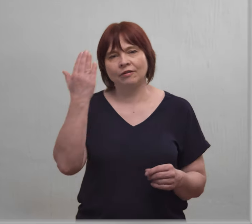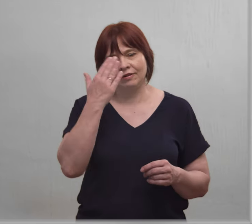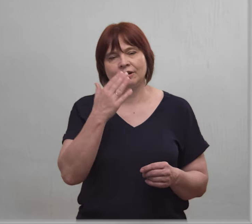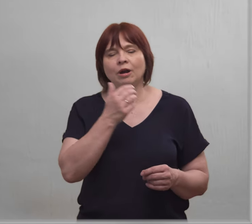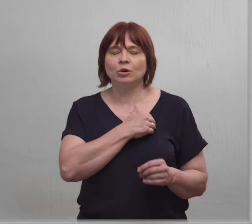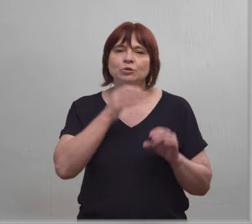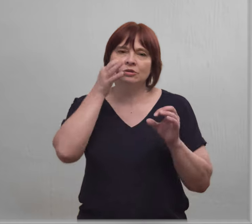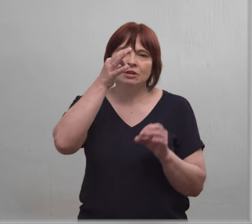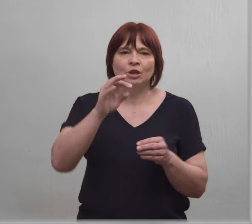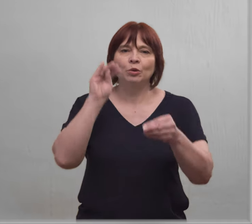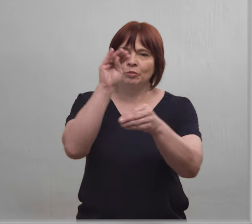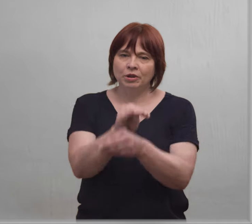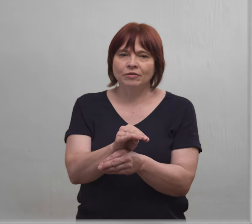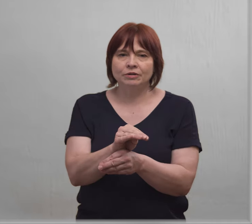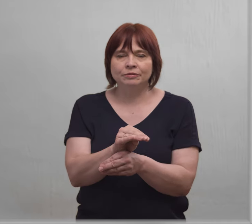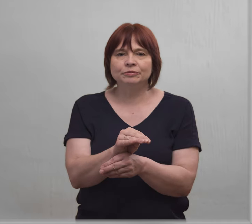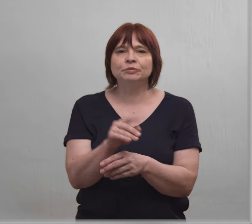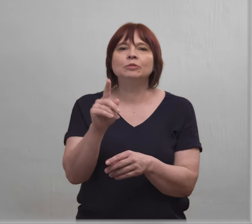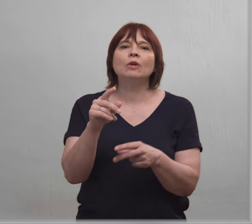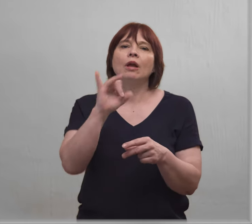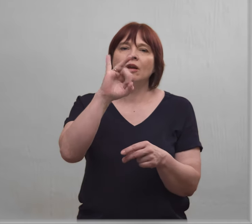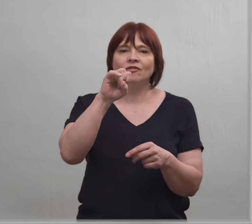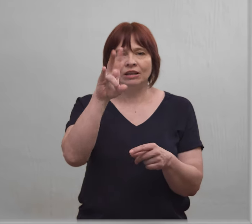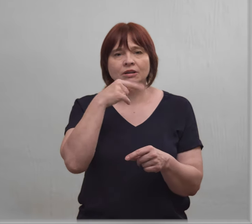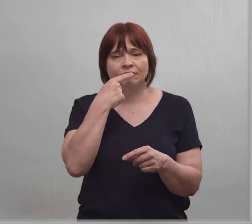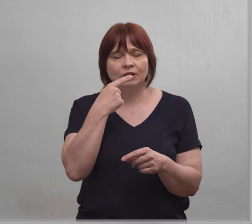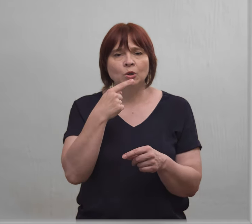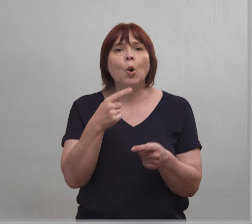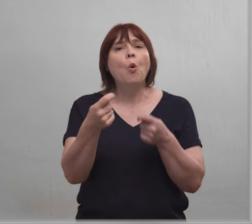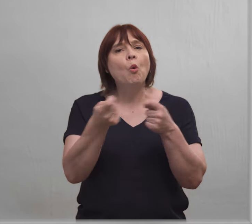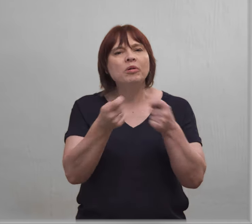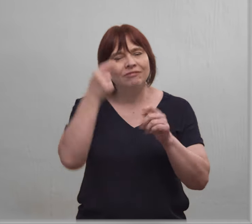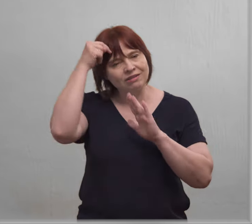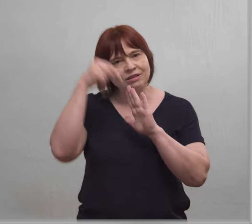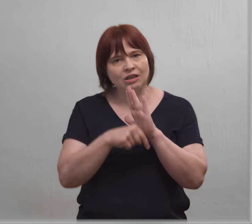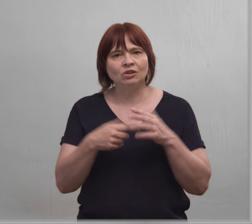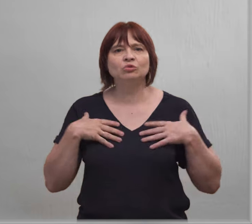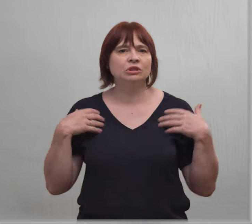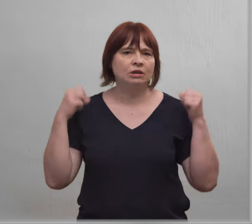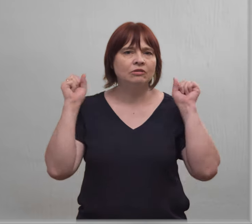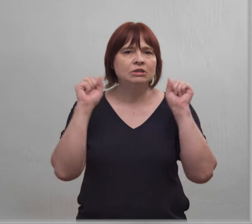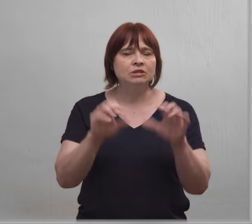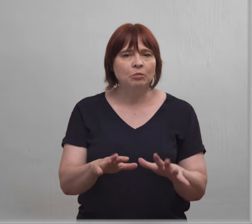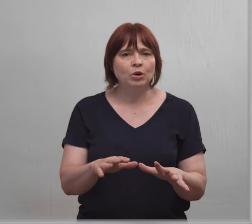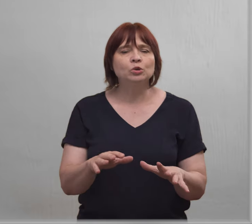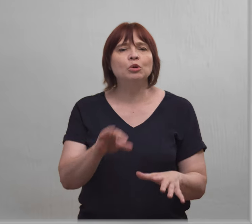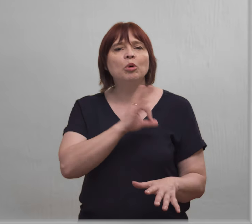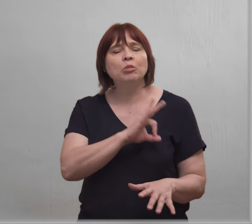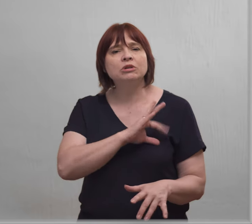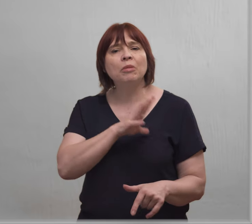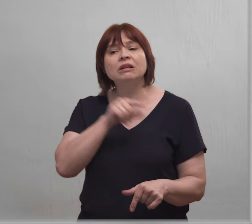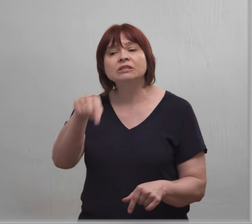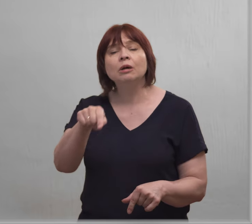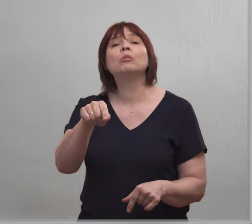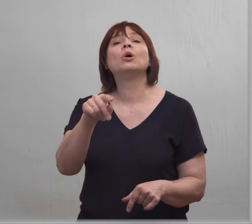Управлять – это значит служить, жертвовать собой, чтобы принести пользу тем, кого мы любим. Почему часто